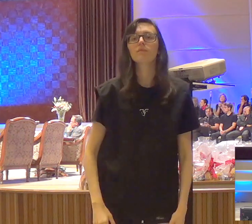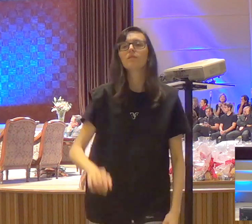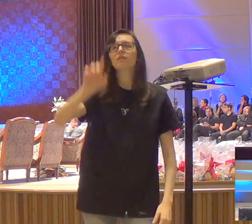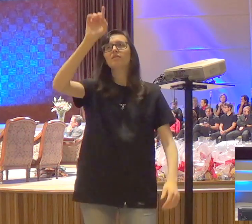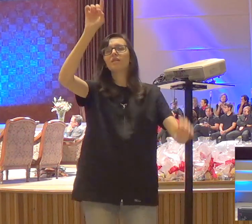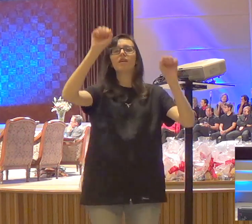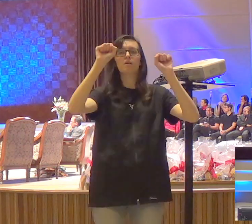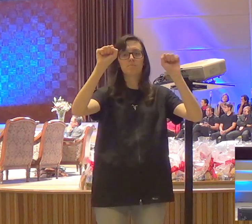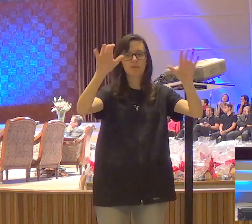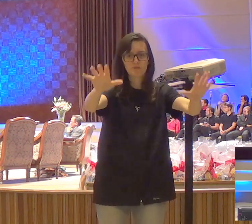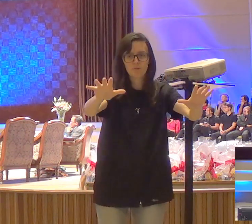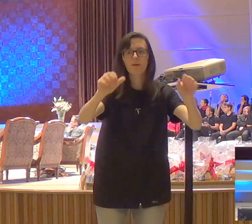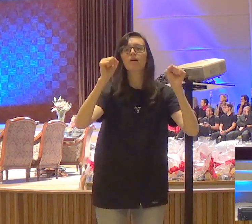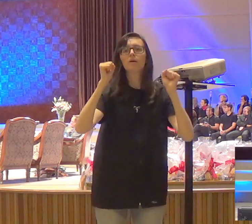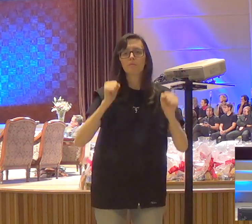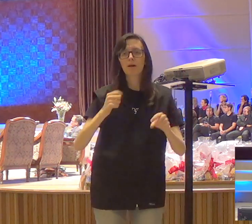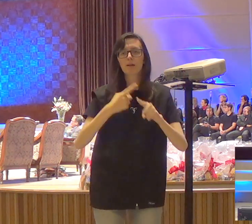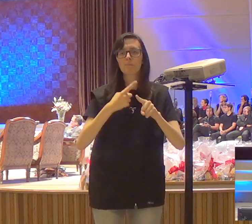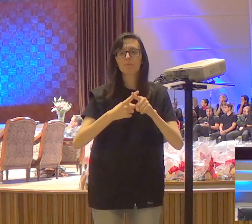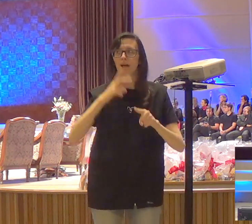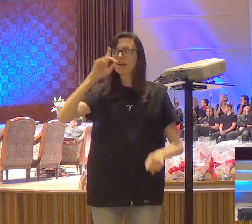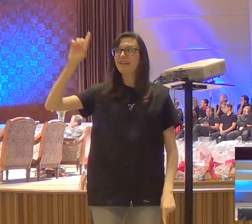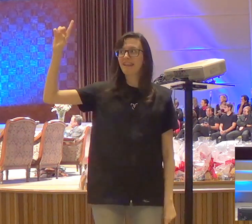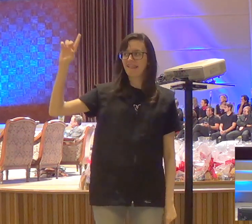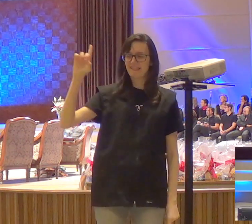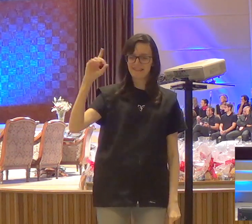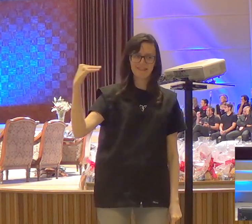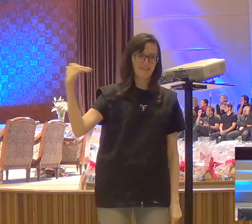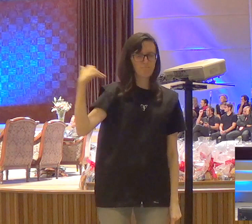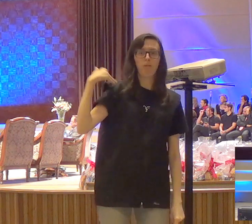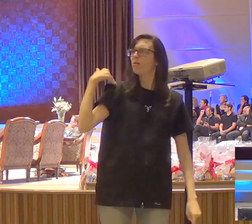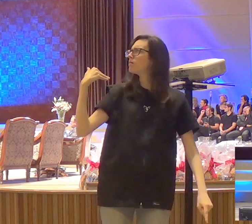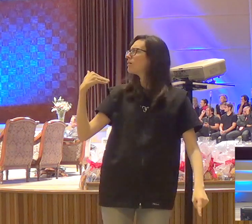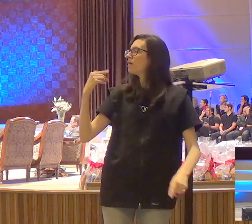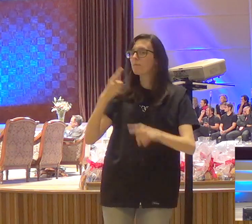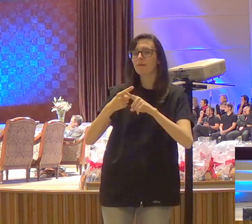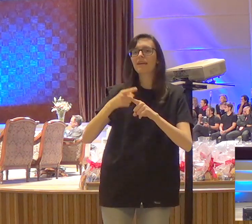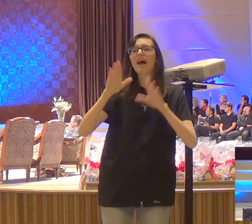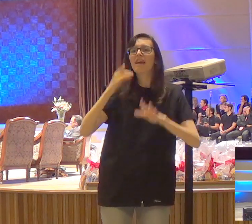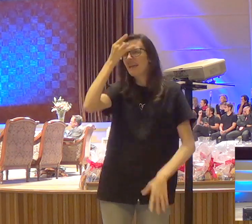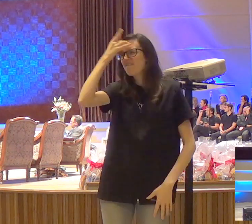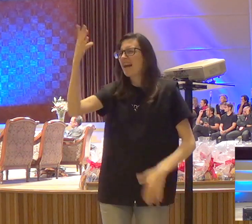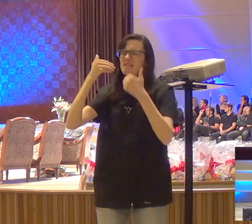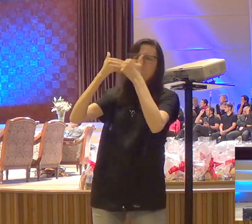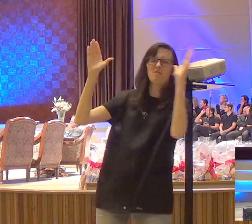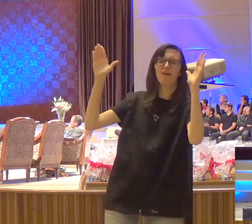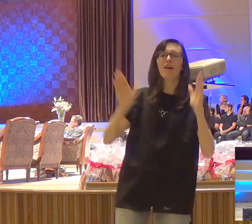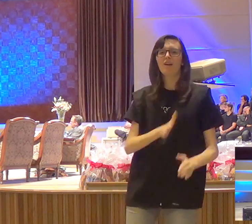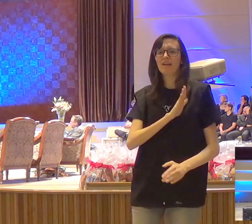te abençoe com um desconforto agitado durante as respostas fáceis, duros